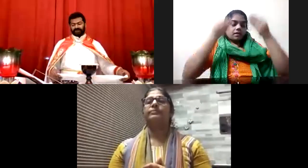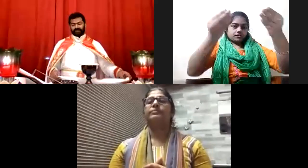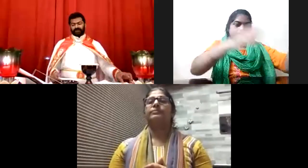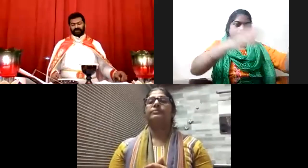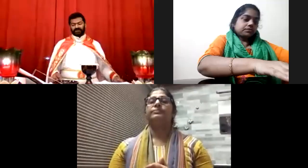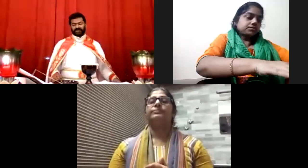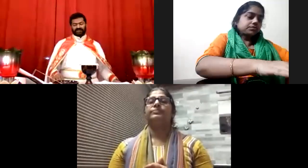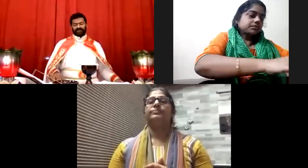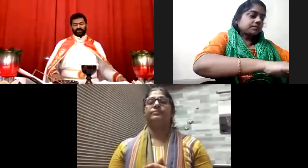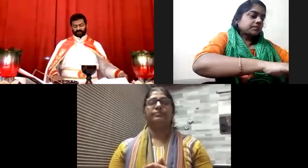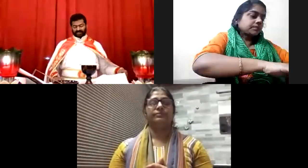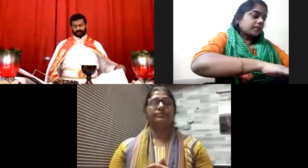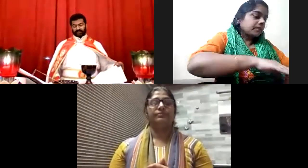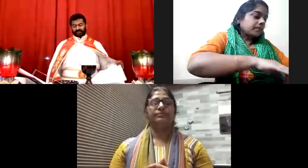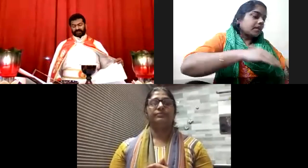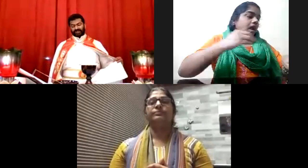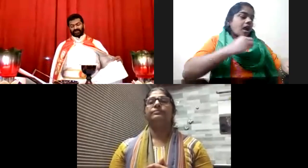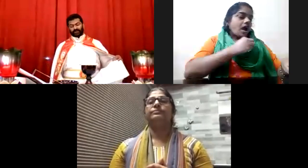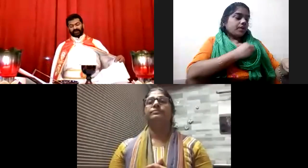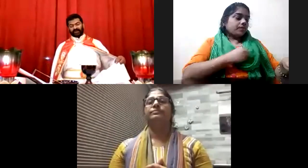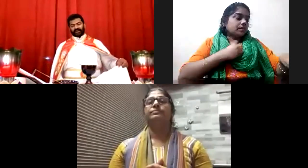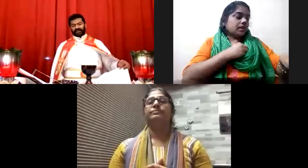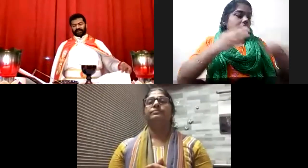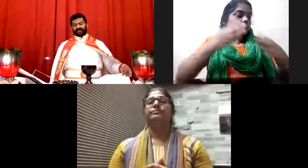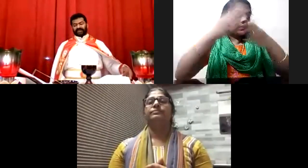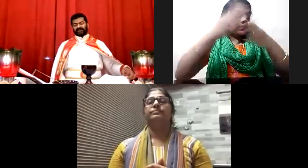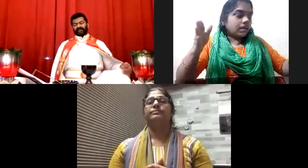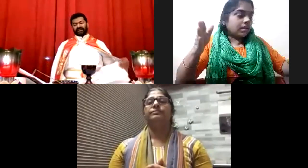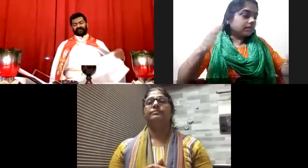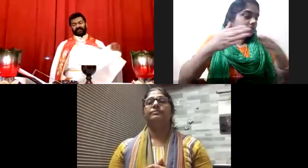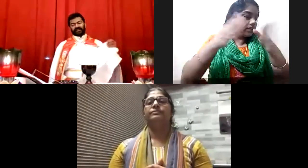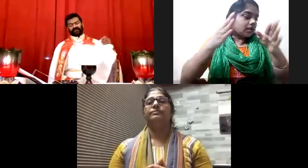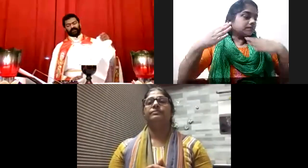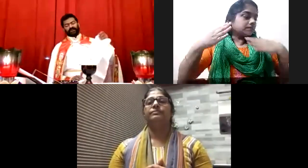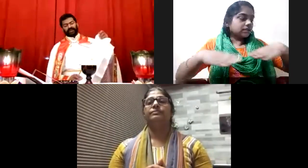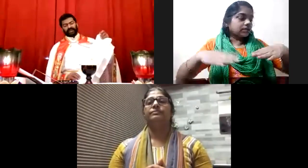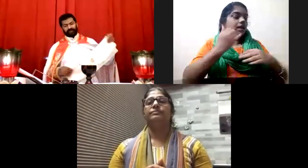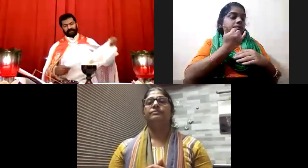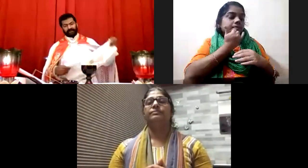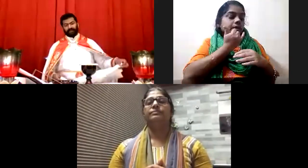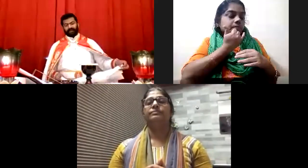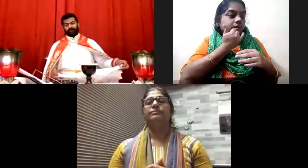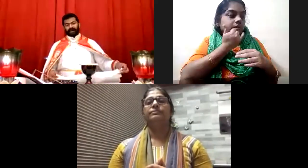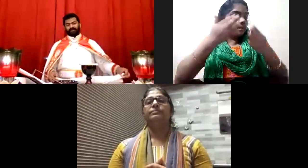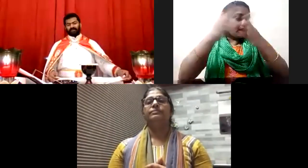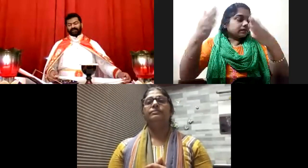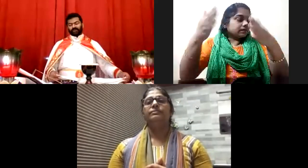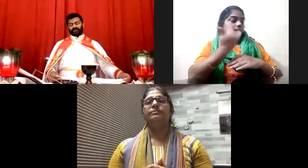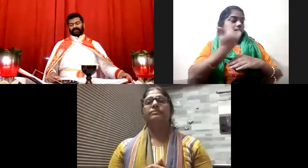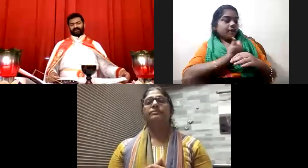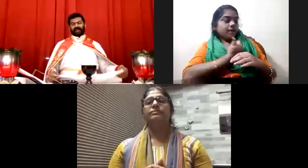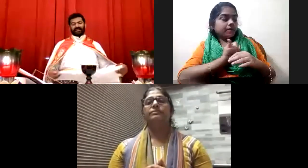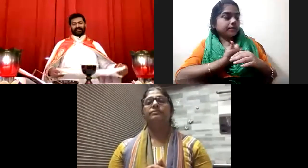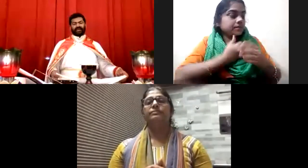പിന്തിരിഞ്ഞ് പാപങ്ങളെ സഹോദരങ്ങൾ ക്ഷമിച്ചുകൊണ്ട് നമുക്ക് സ്ഥലത്തിനെ നാഥനാ ദൈവത്തോട് കൃപയും